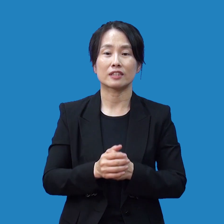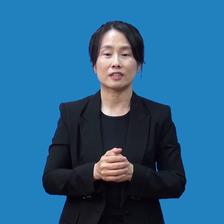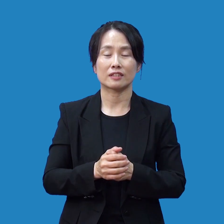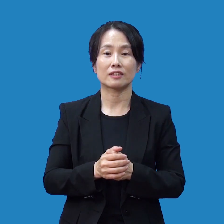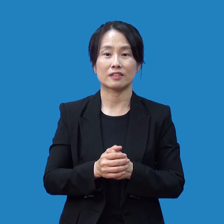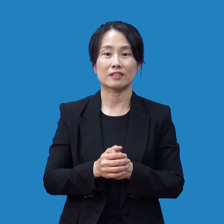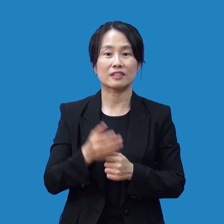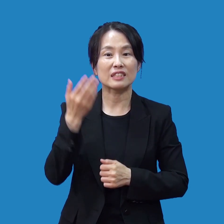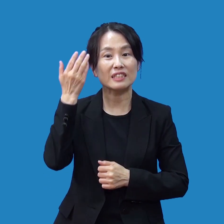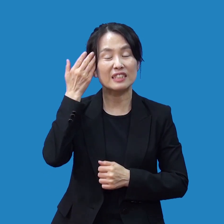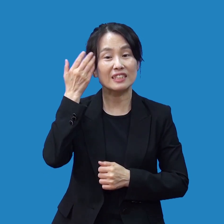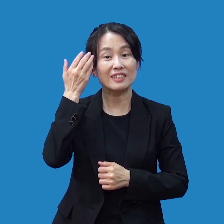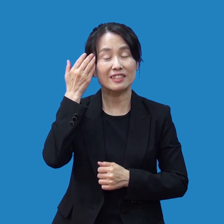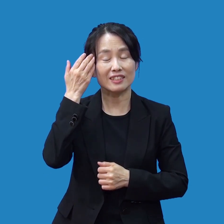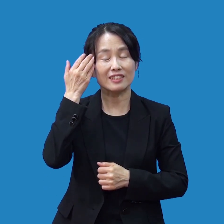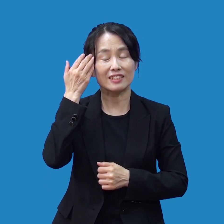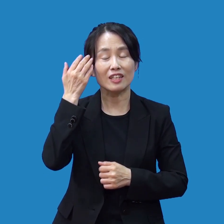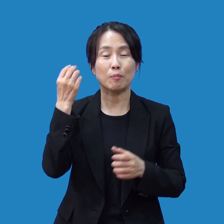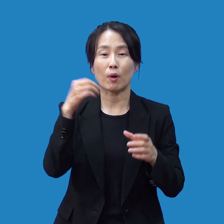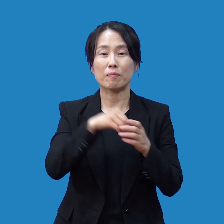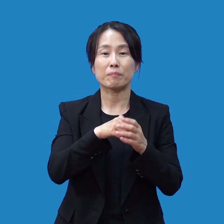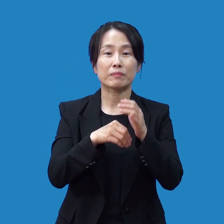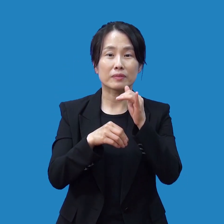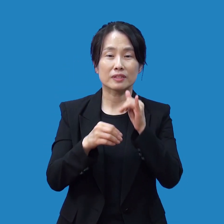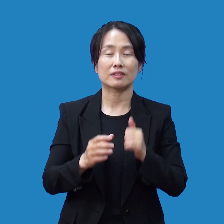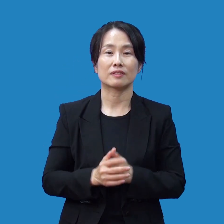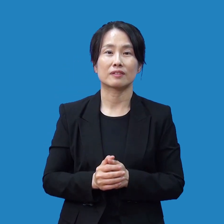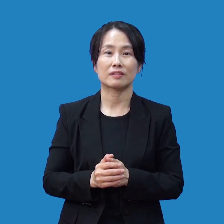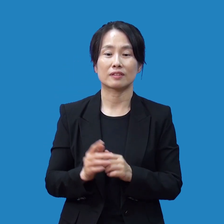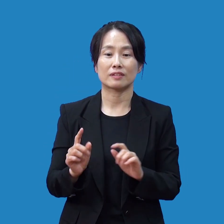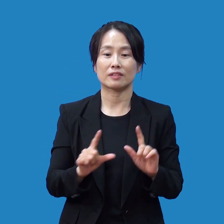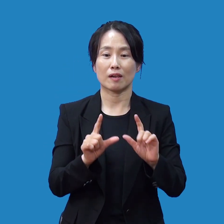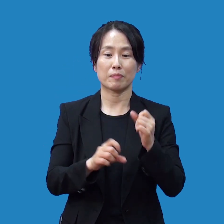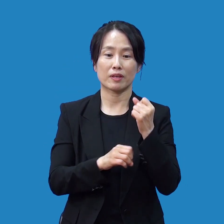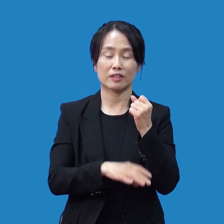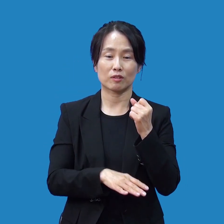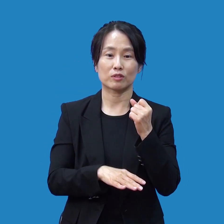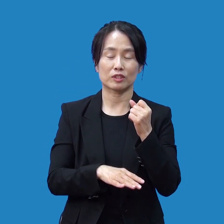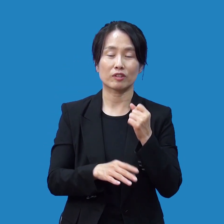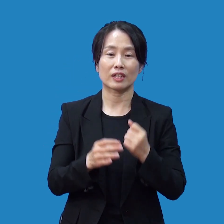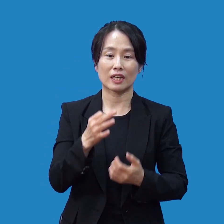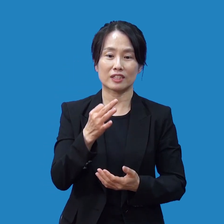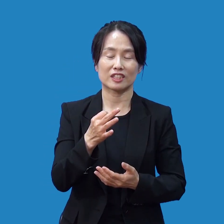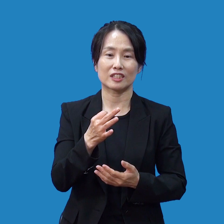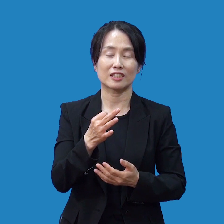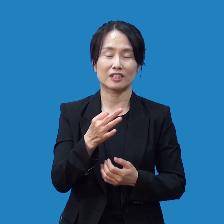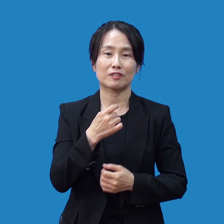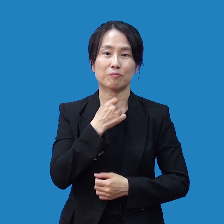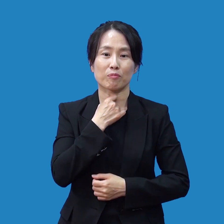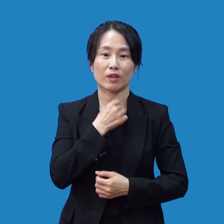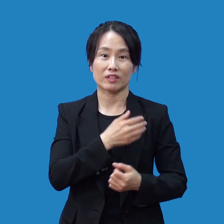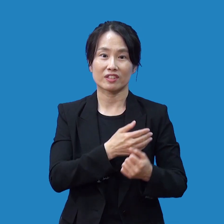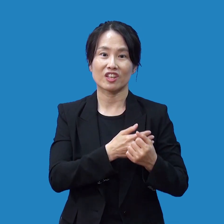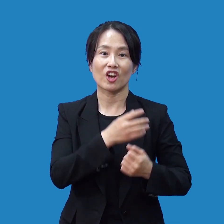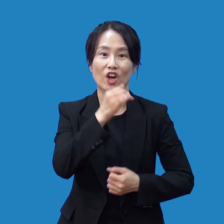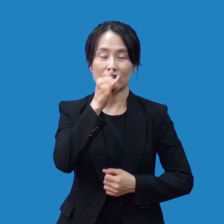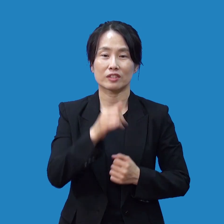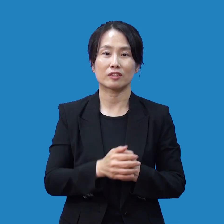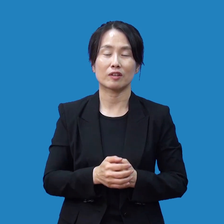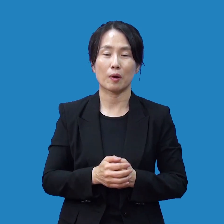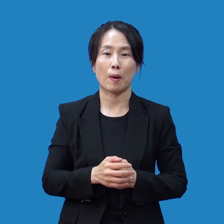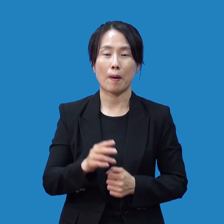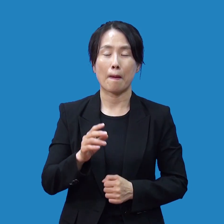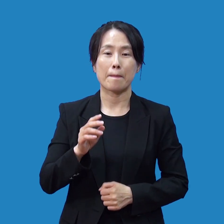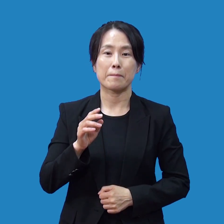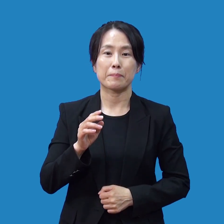중에 하나입니다. 이 삶의 근원적인 가치를 추구하는 능력을 의미하는데요. 이제 마더